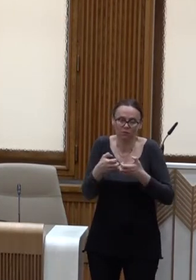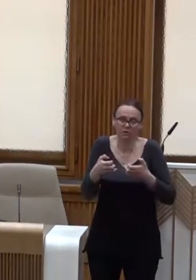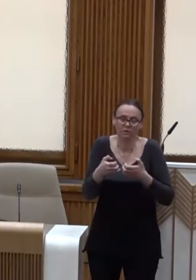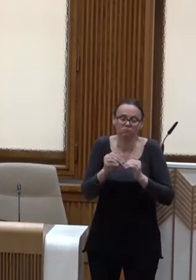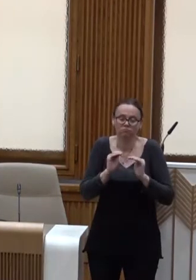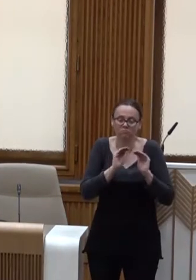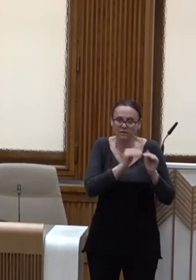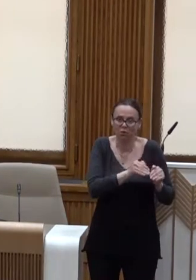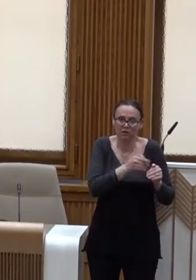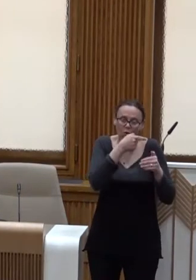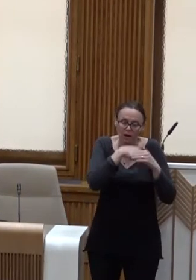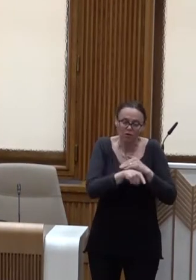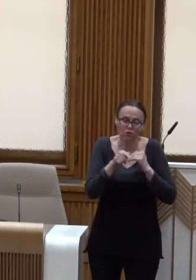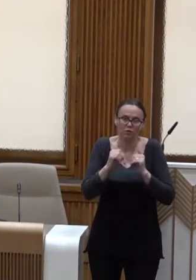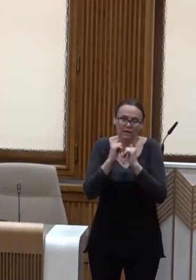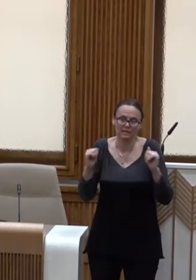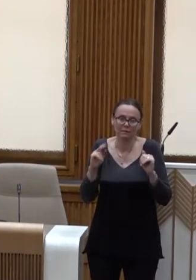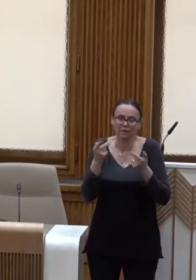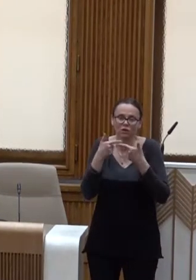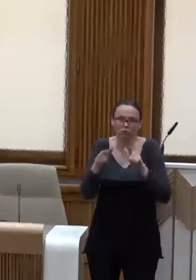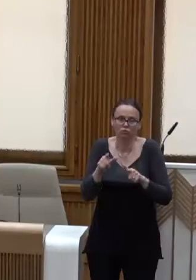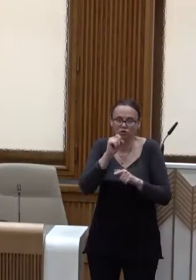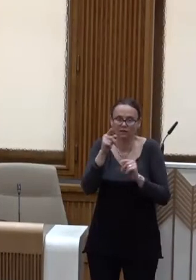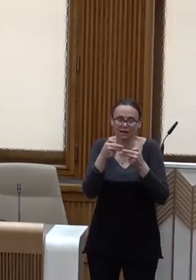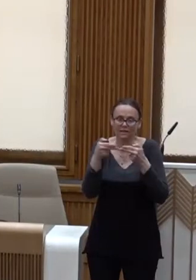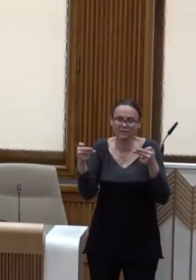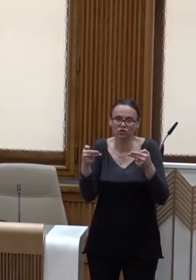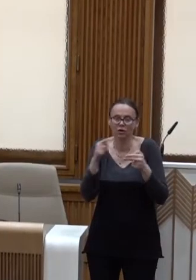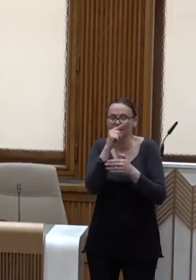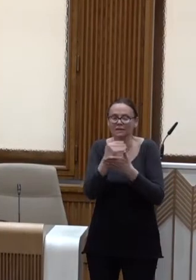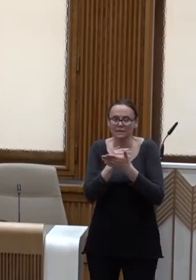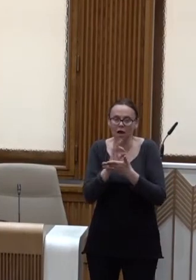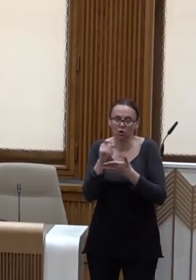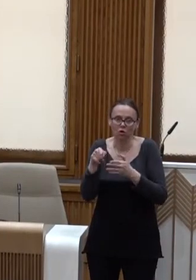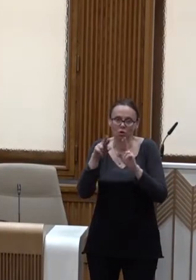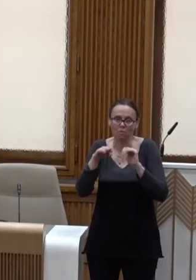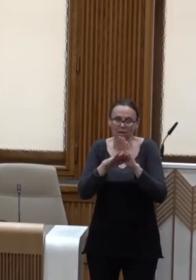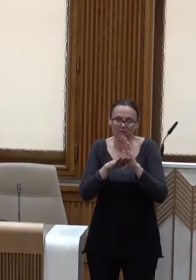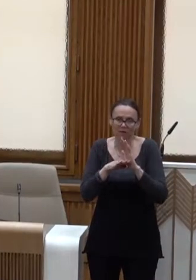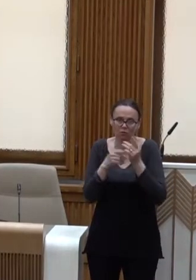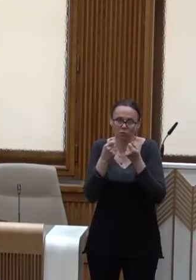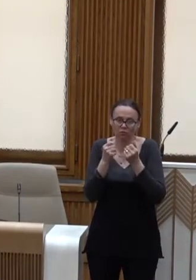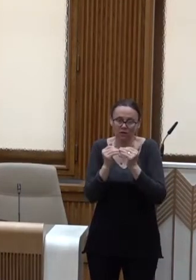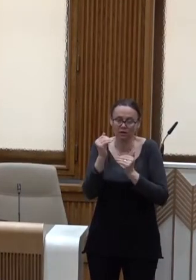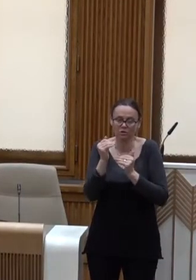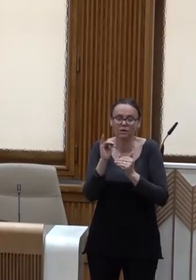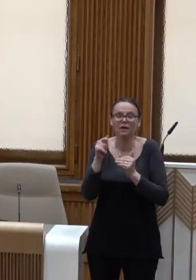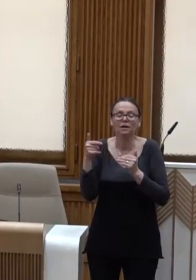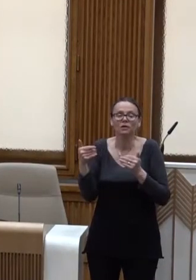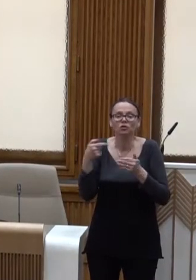znotraj te izjeme, ki jo dopušča 12. člen zakona o fiskalnem pravilu, kot znotraj teh